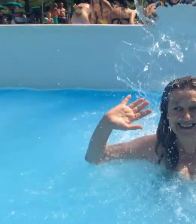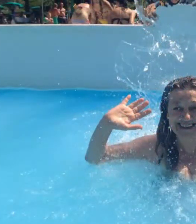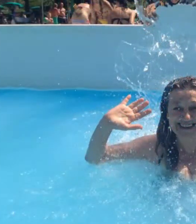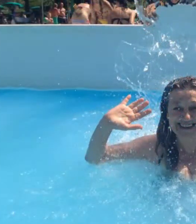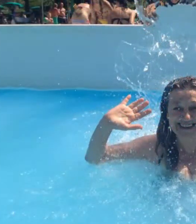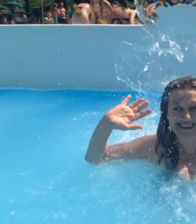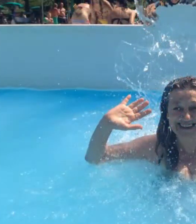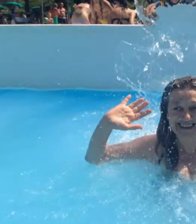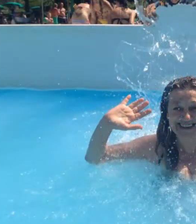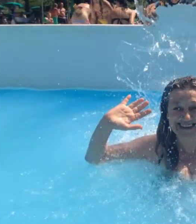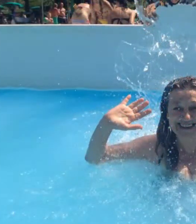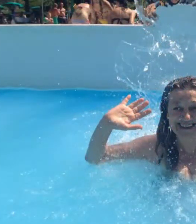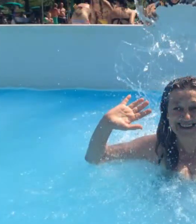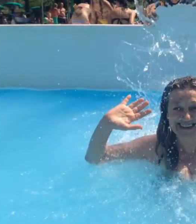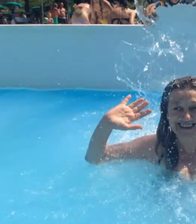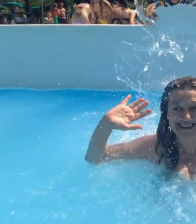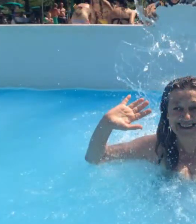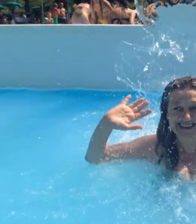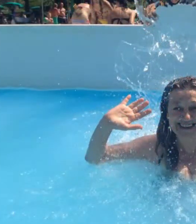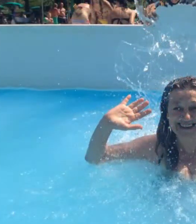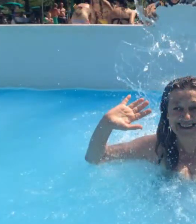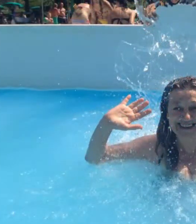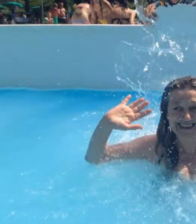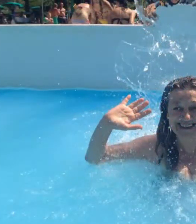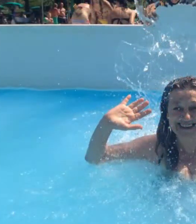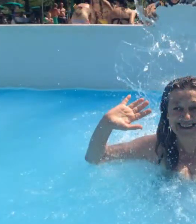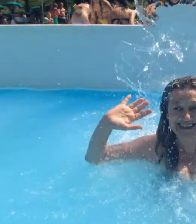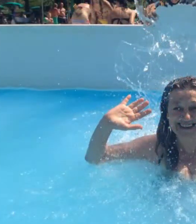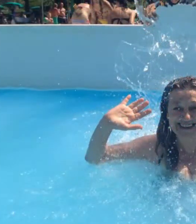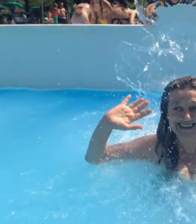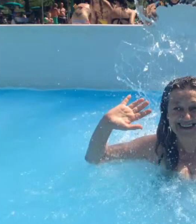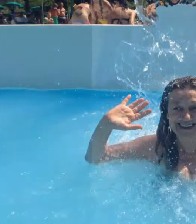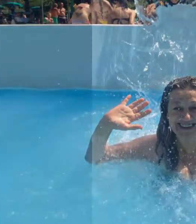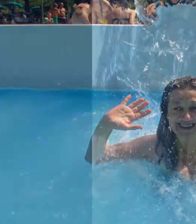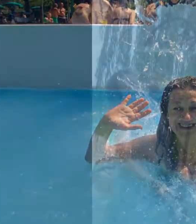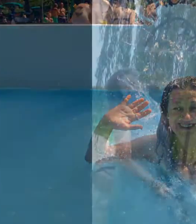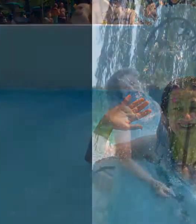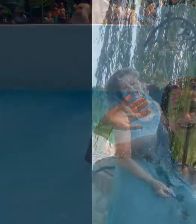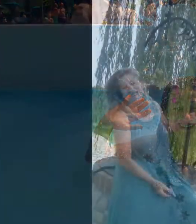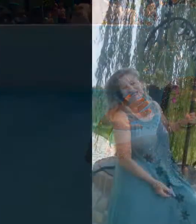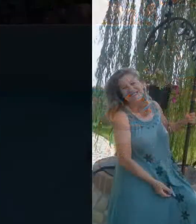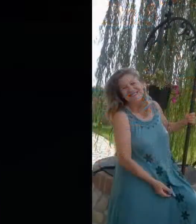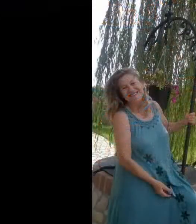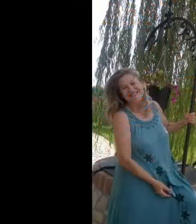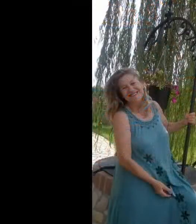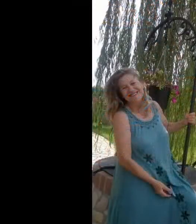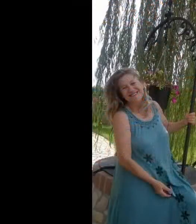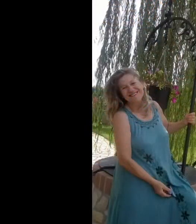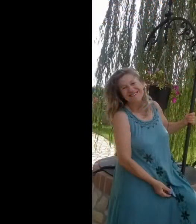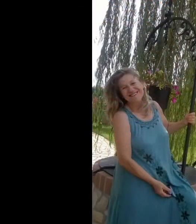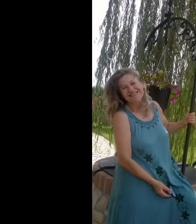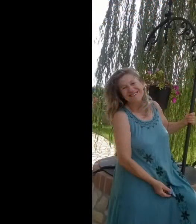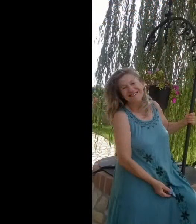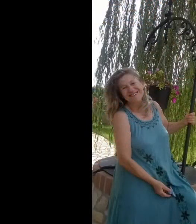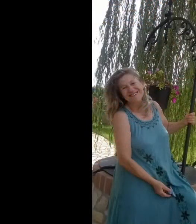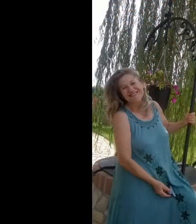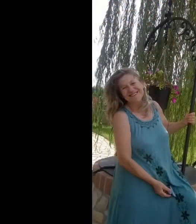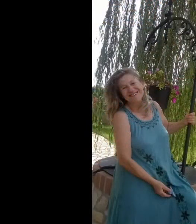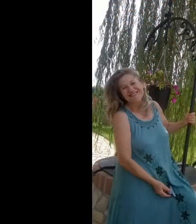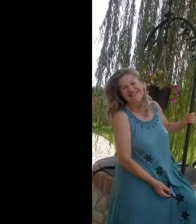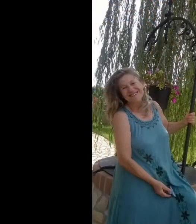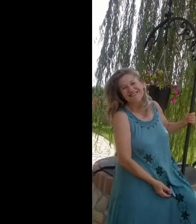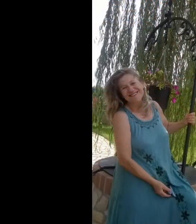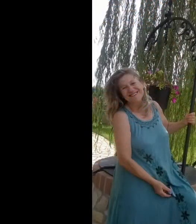quel bel nuovo mondo che verrà e se soffro mentre aspetto